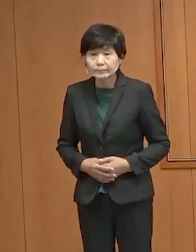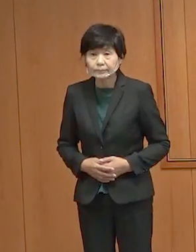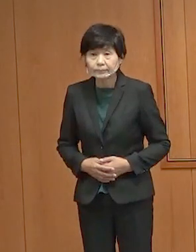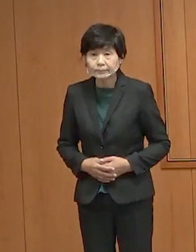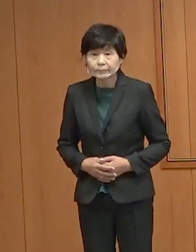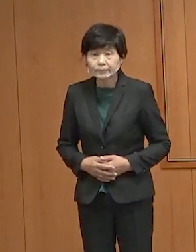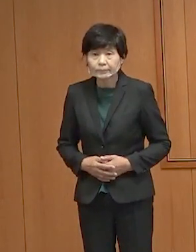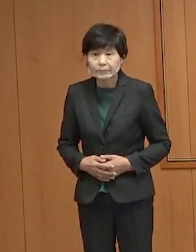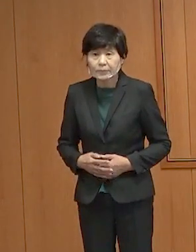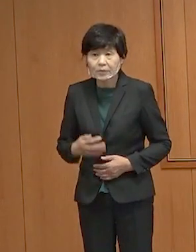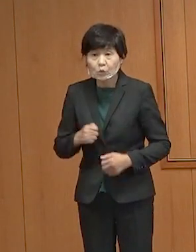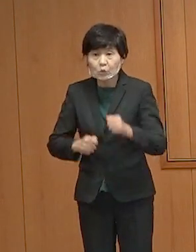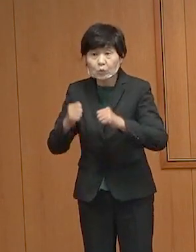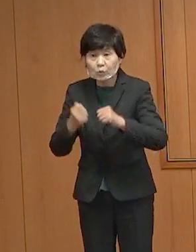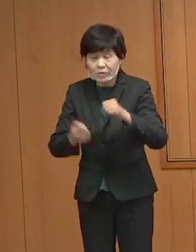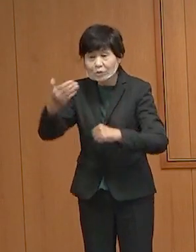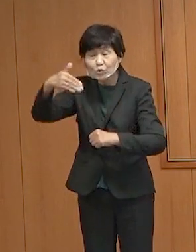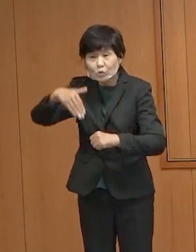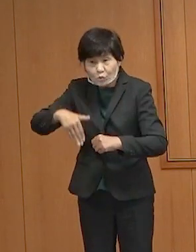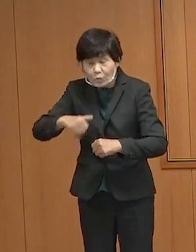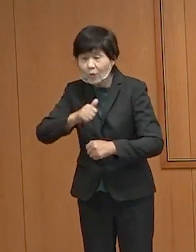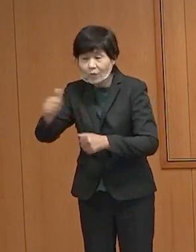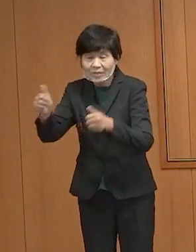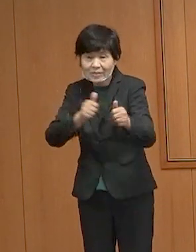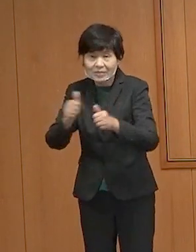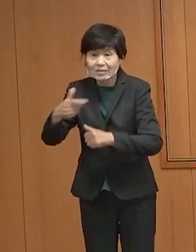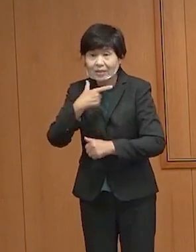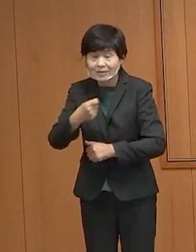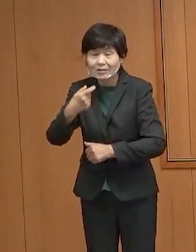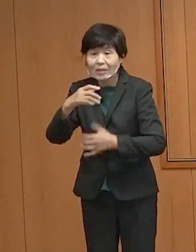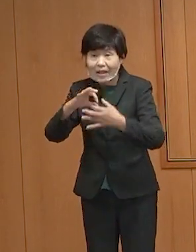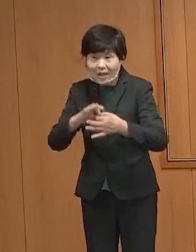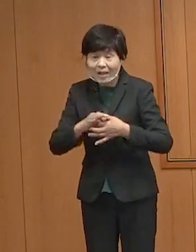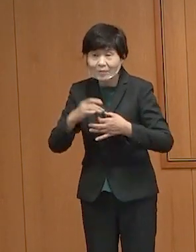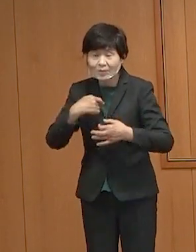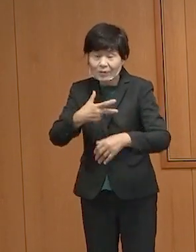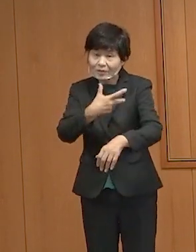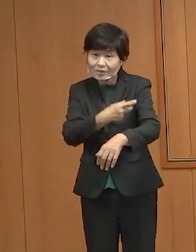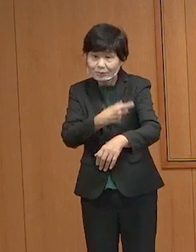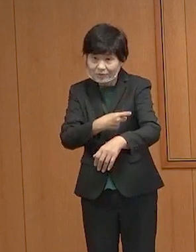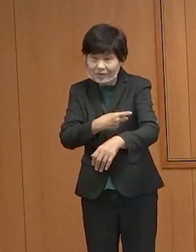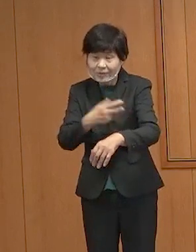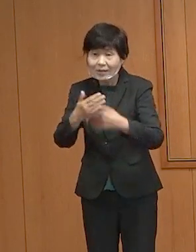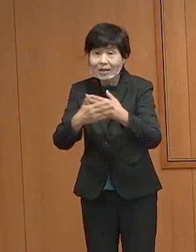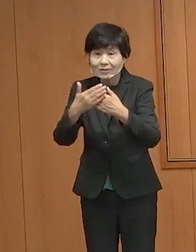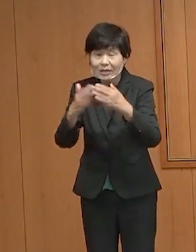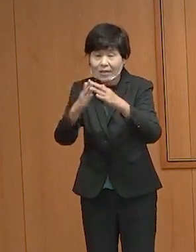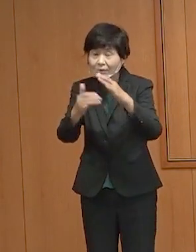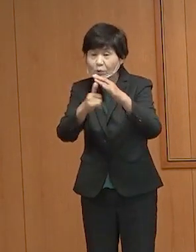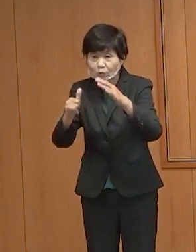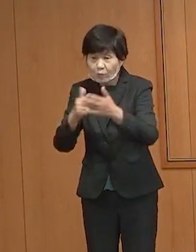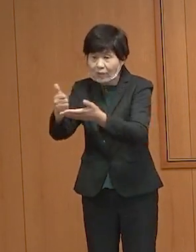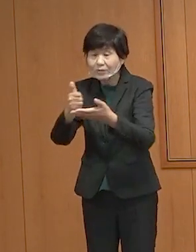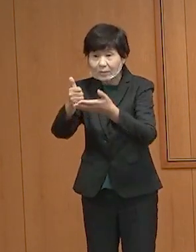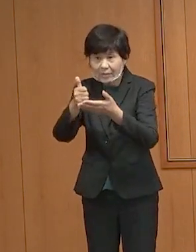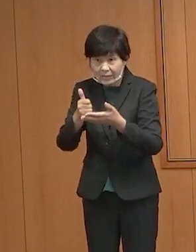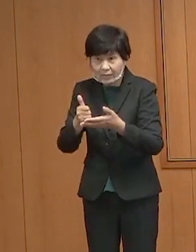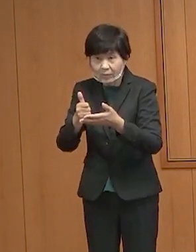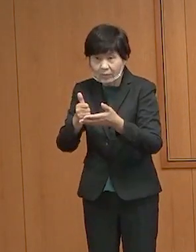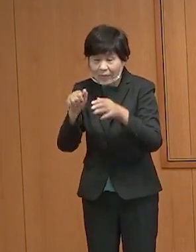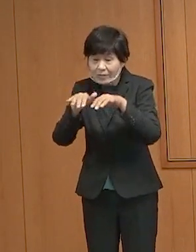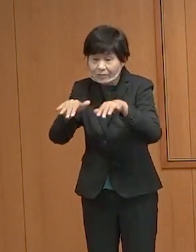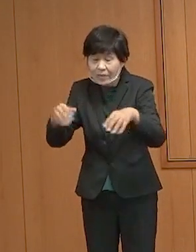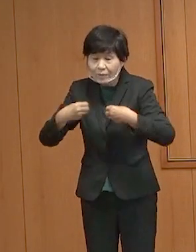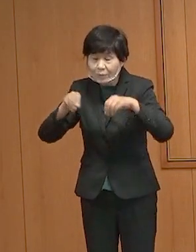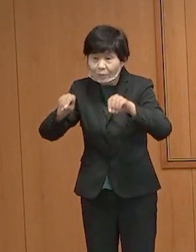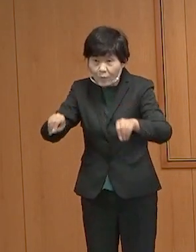自由に九州は行き来したい。だから私は接種しました。 大切な家族と自宅前の感染を防止するため、 だから